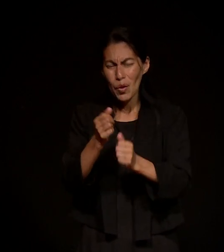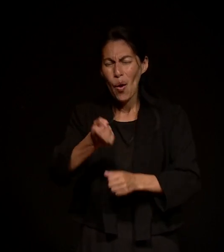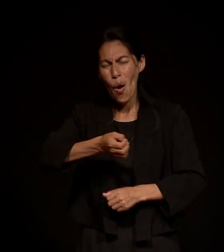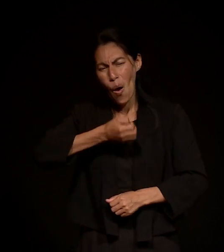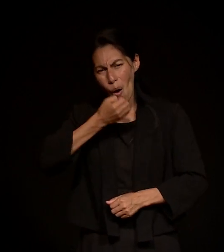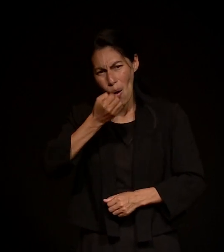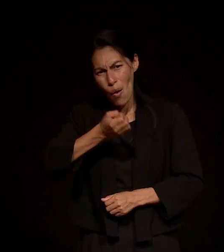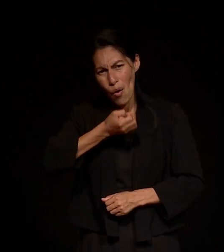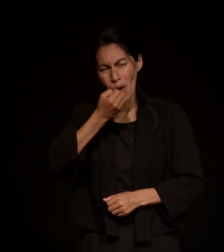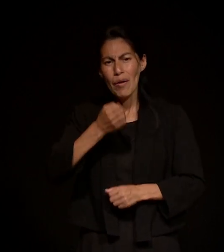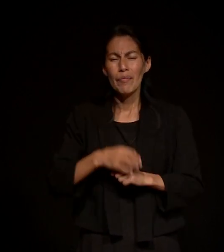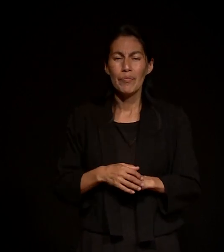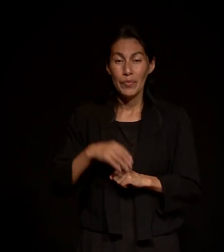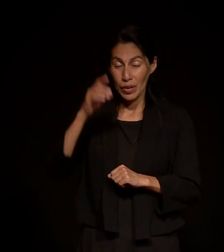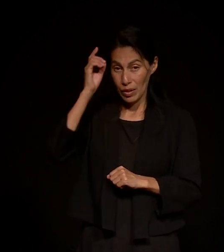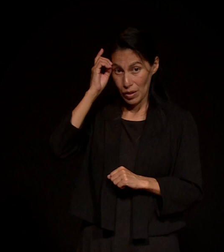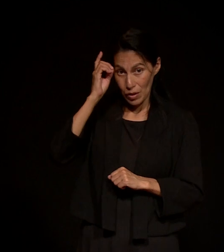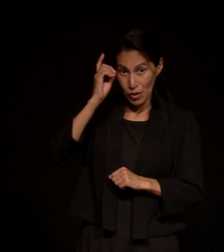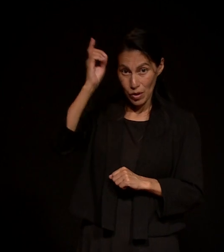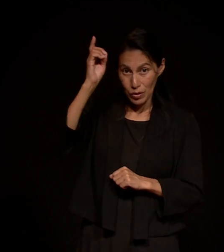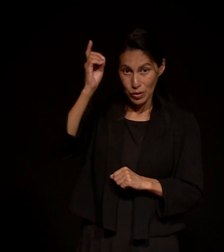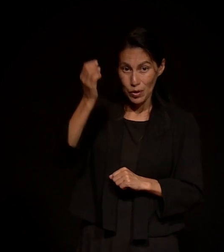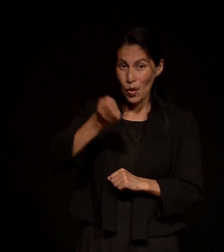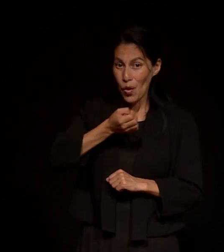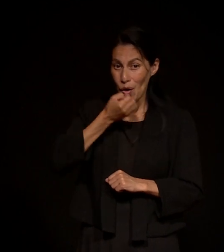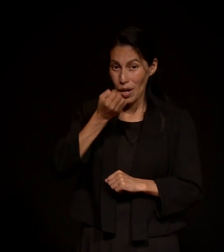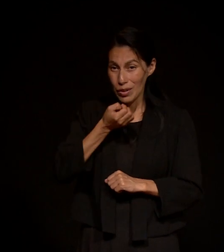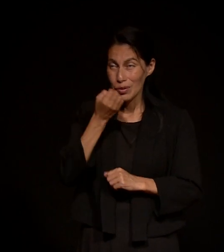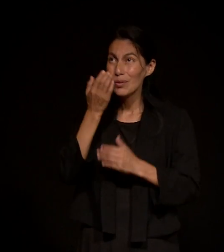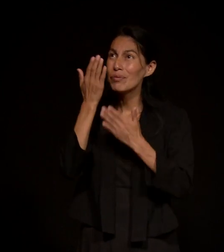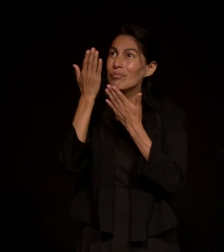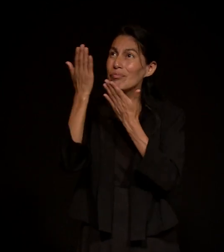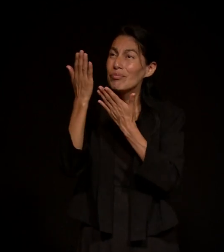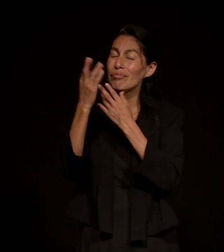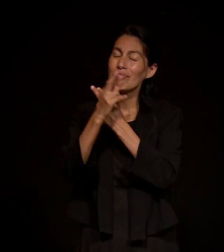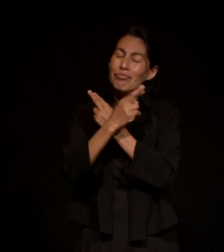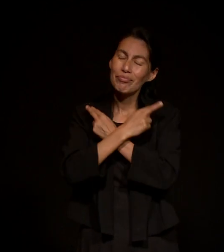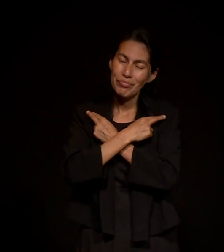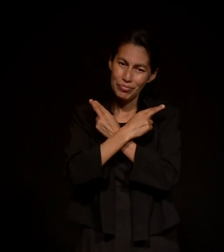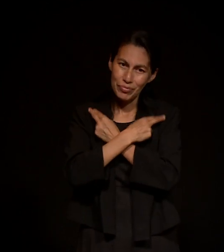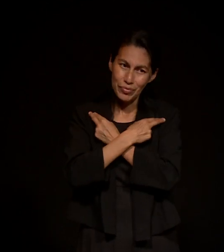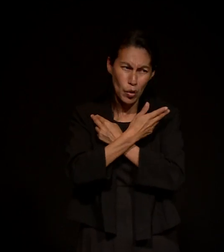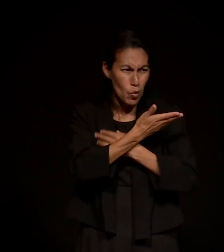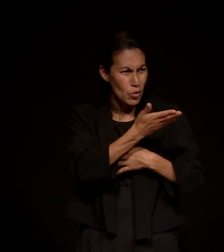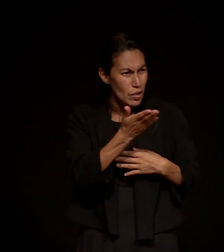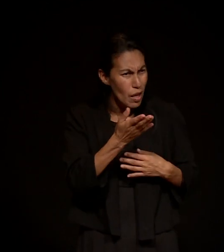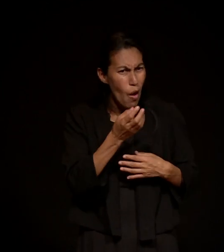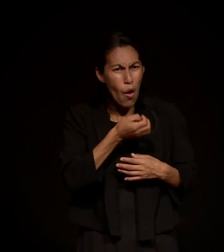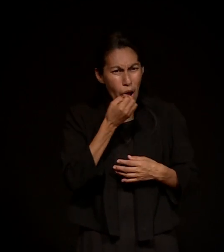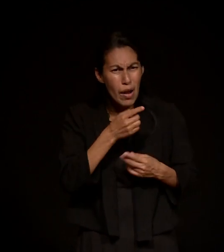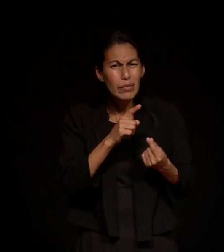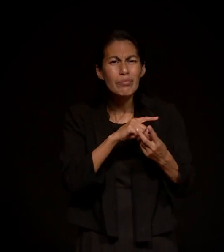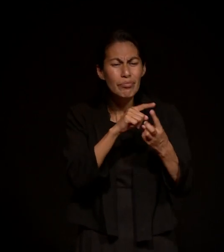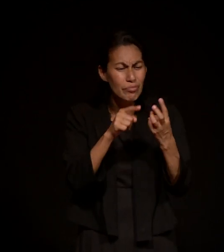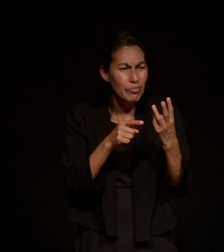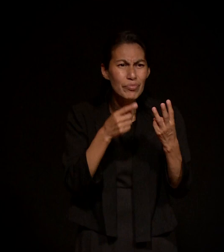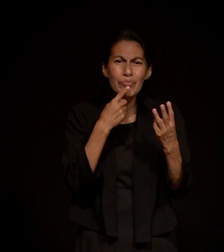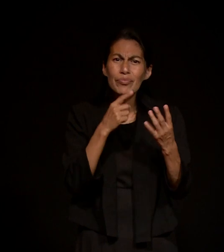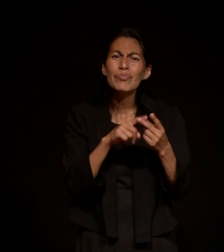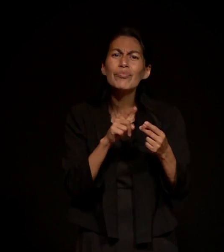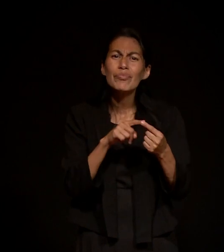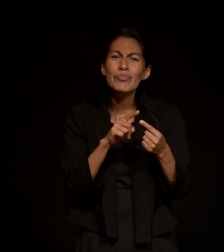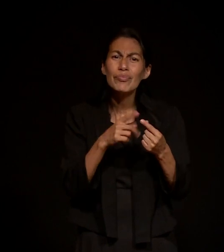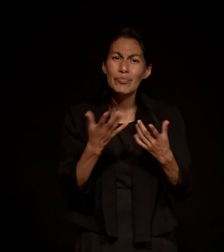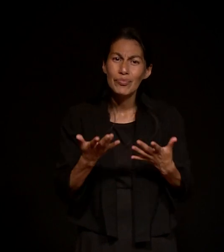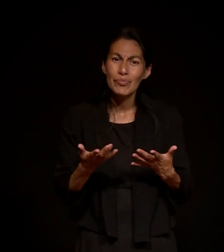tú estás para que Dios pueda escuchar nuestra oración con reverencia, ¿verdad? ¿Quién va a orar de ustedes? ¿Quién